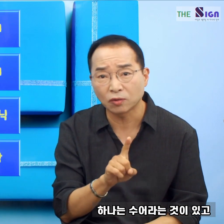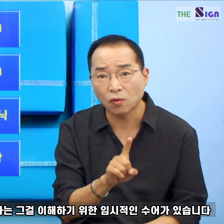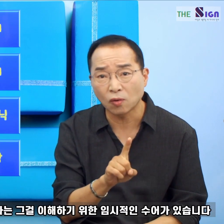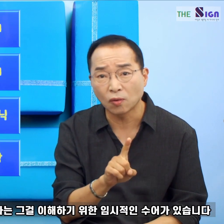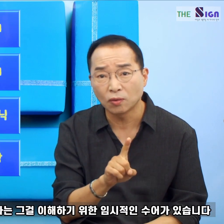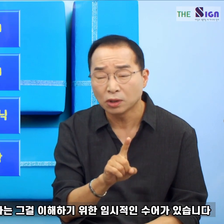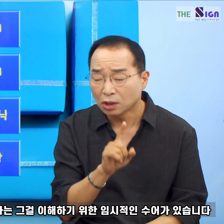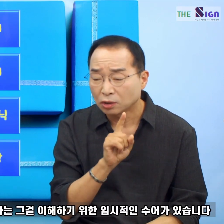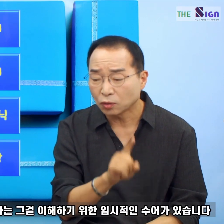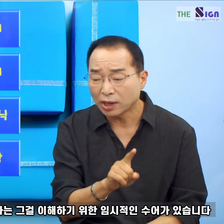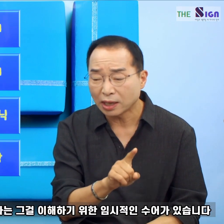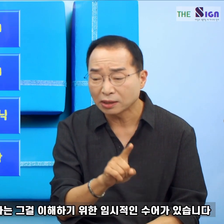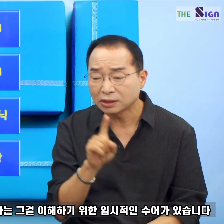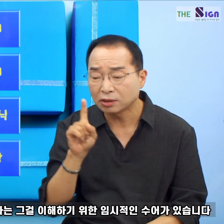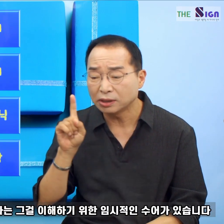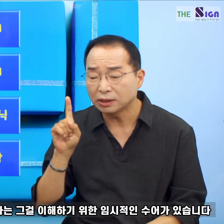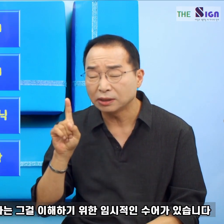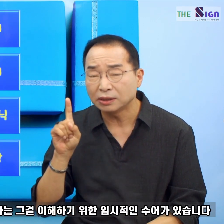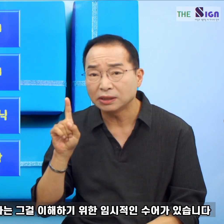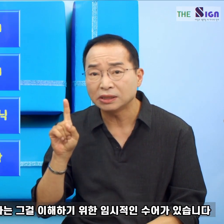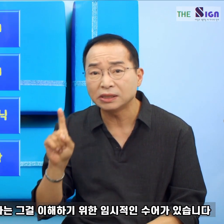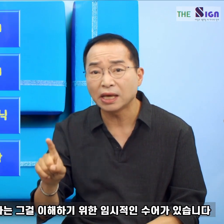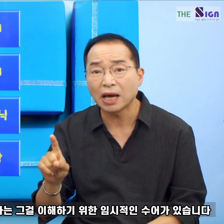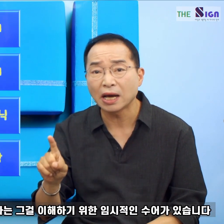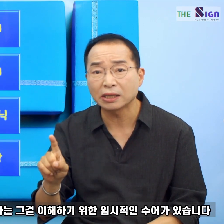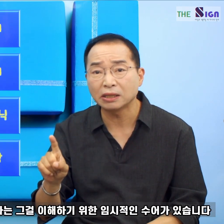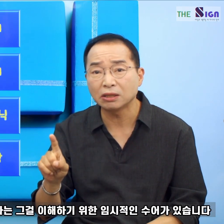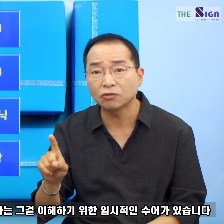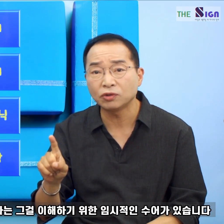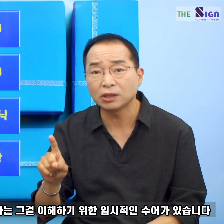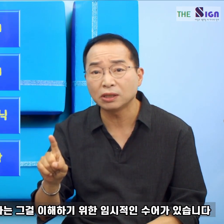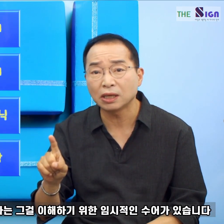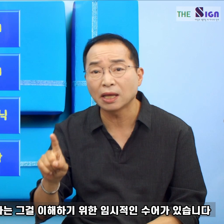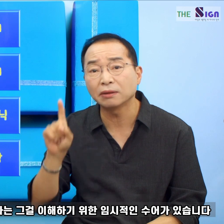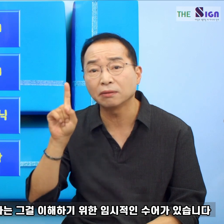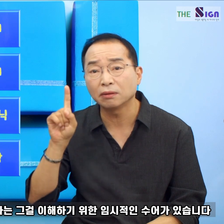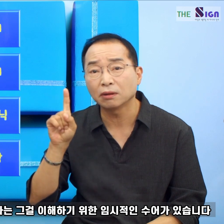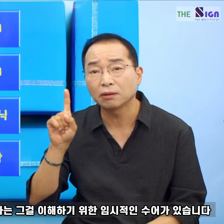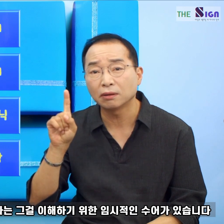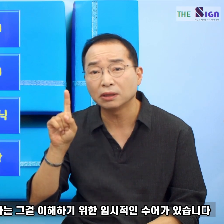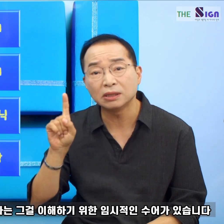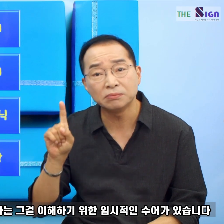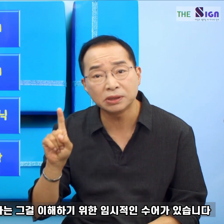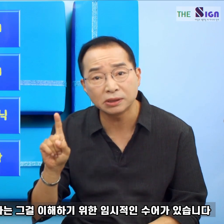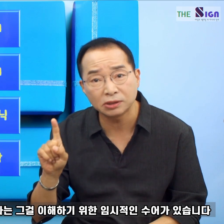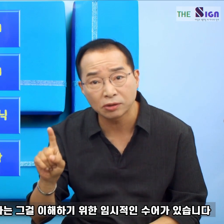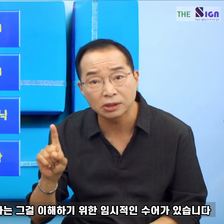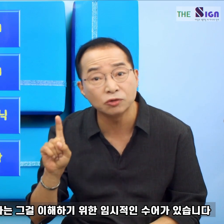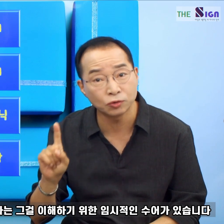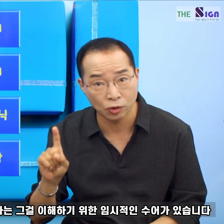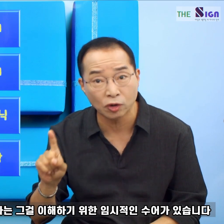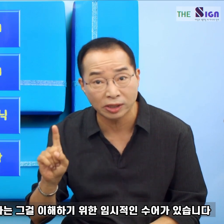있고 또 하나는 그걸 이해하기 위한 임시적인 수어가